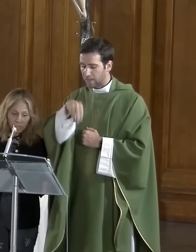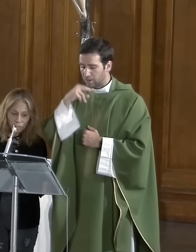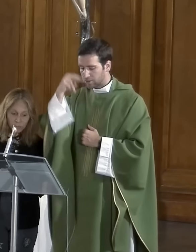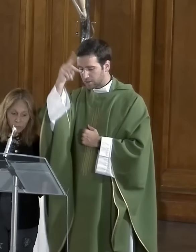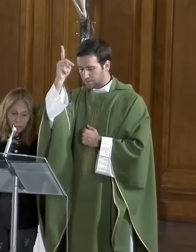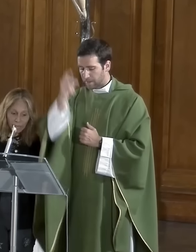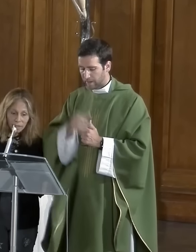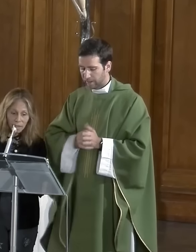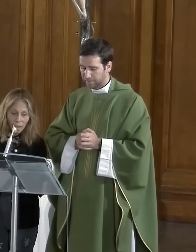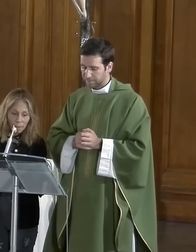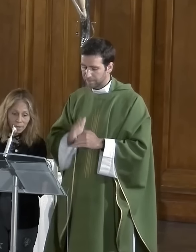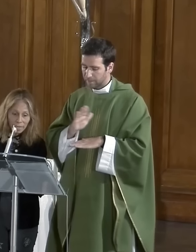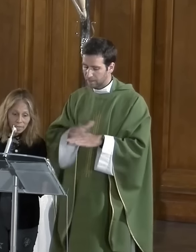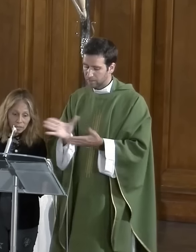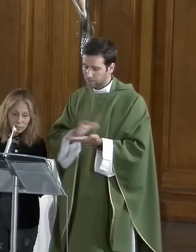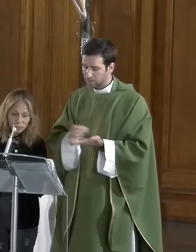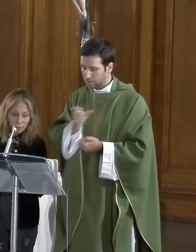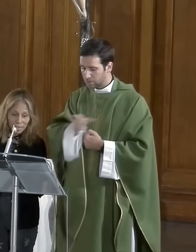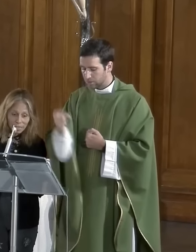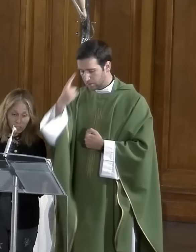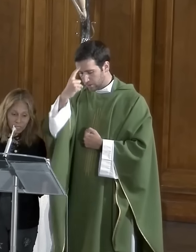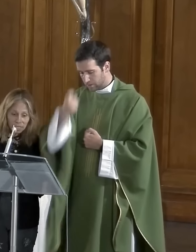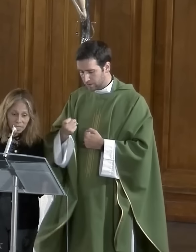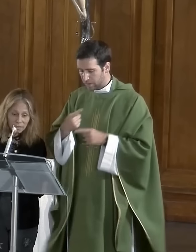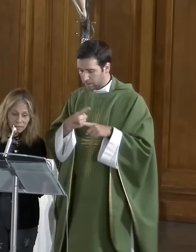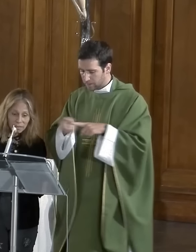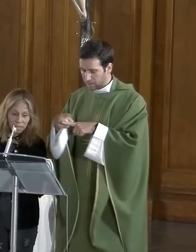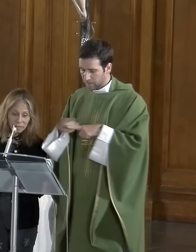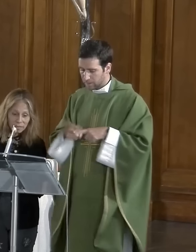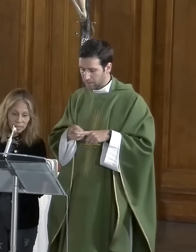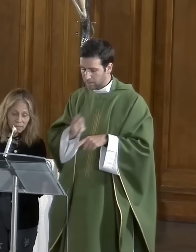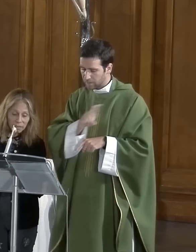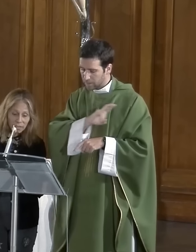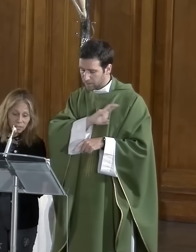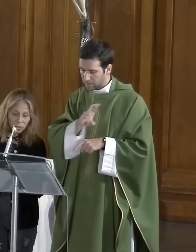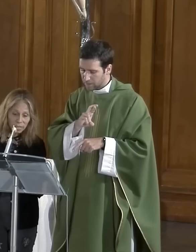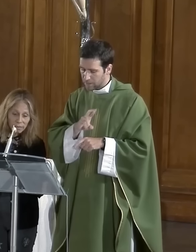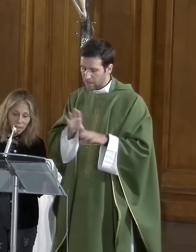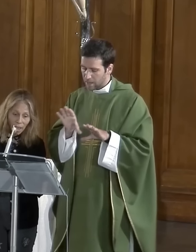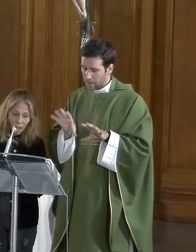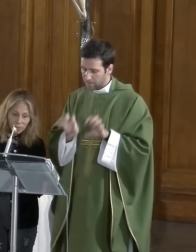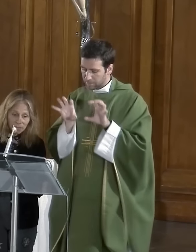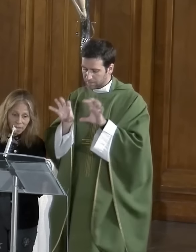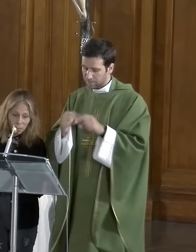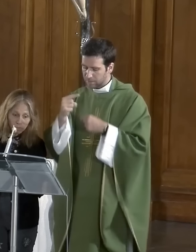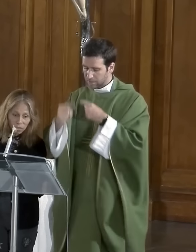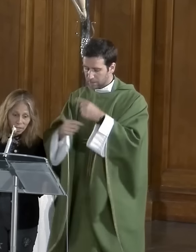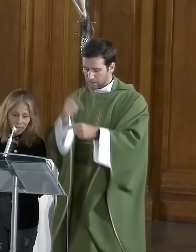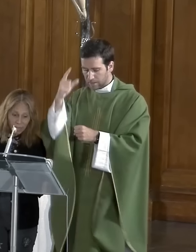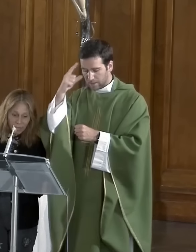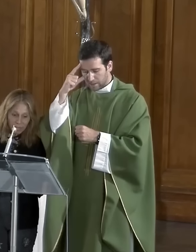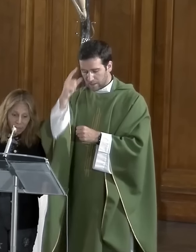Escúchanos, Padre. Para que los creyentes de las distintas religiones aprendamos cada día más